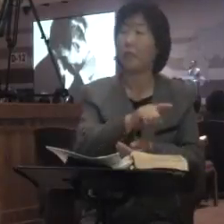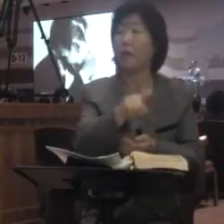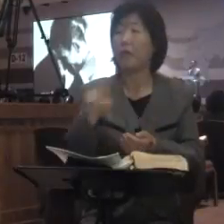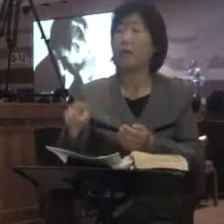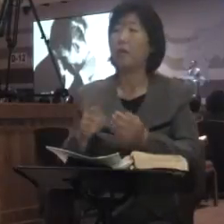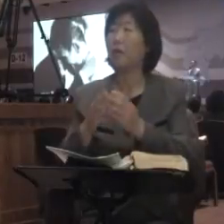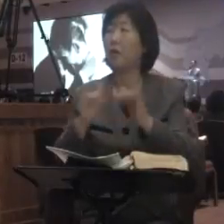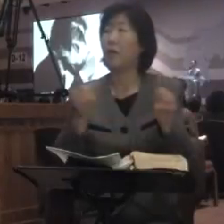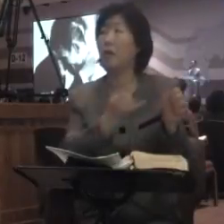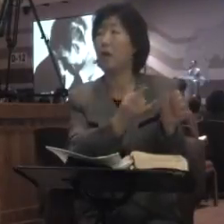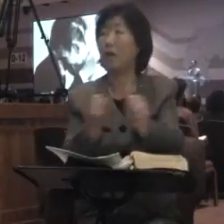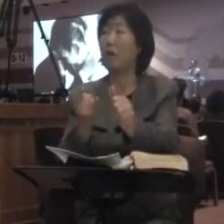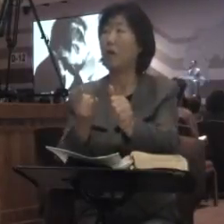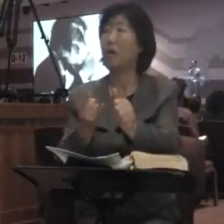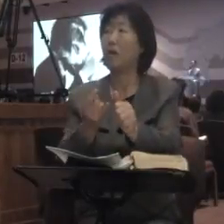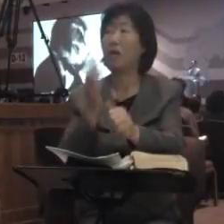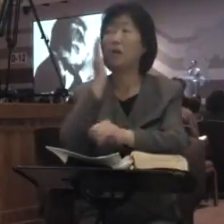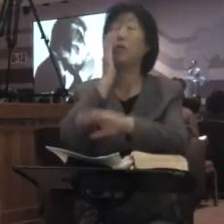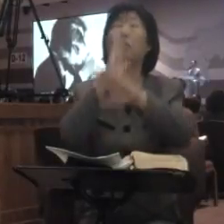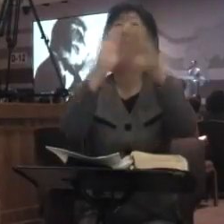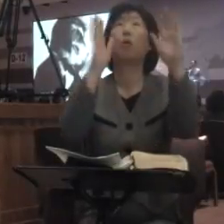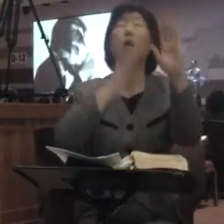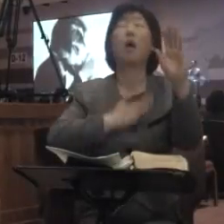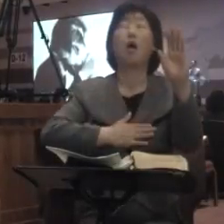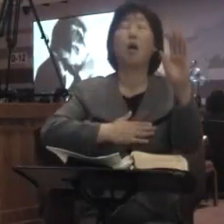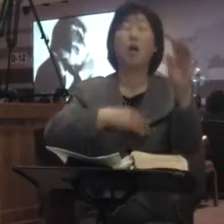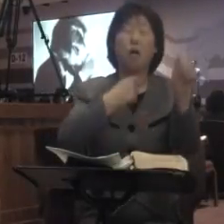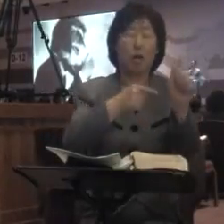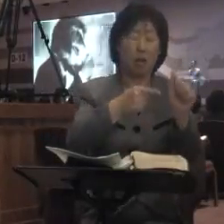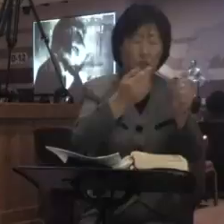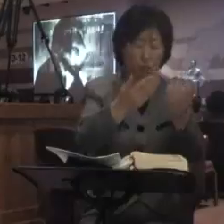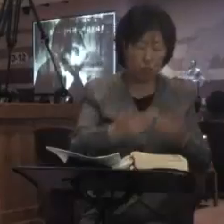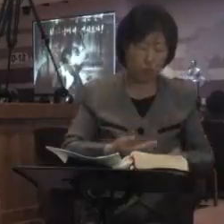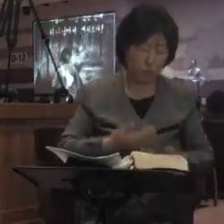이들에게 천국을 알게 해 주십시오.